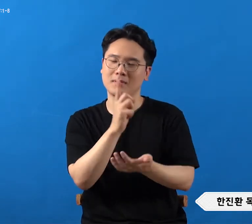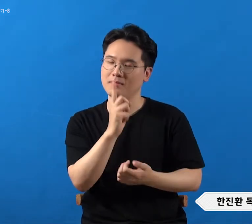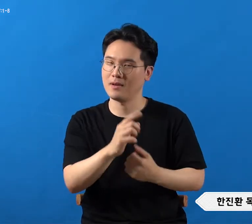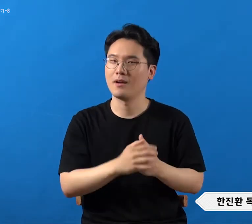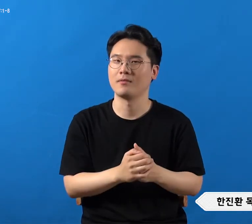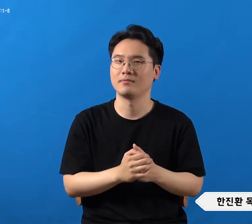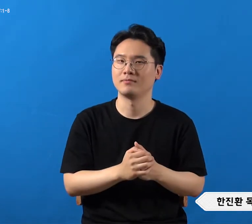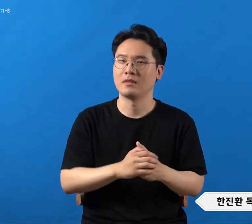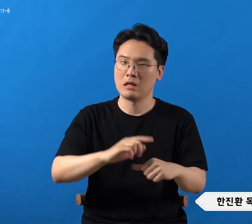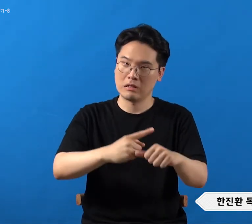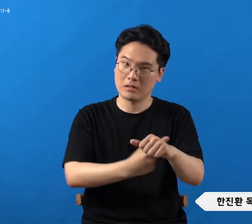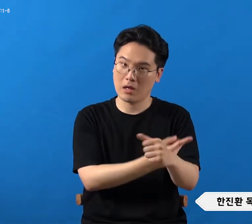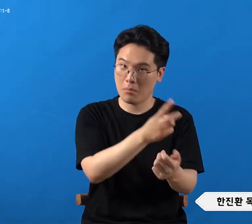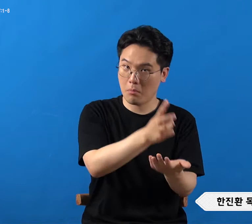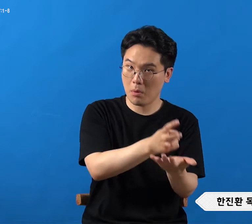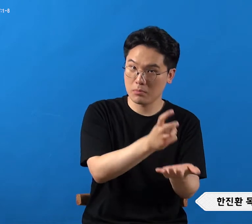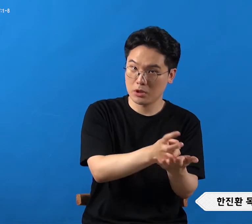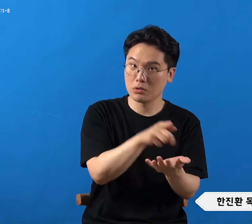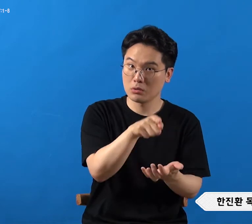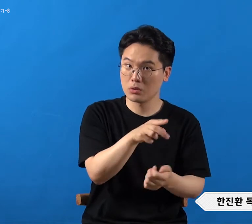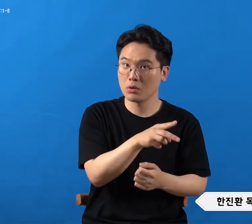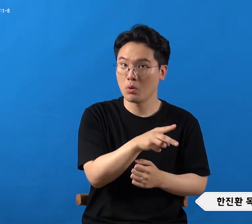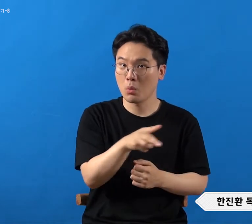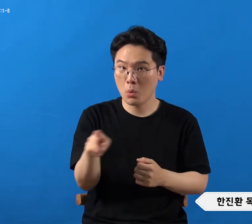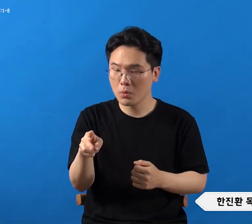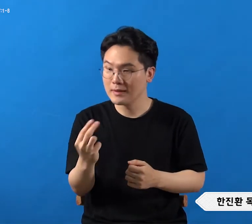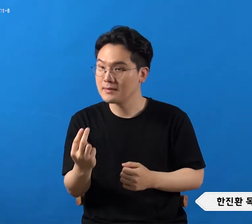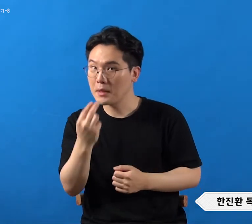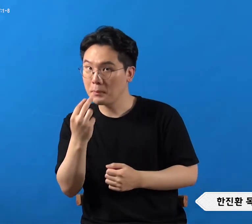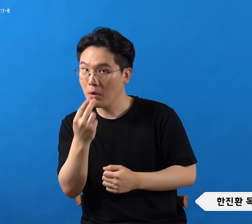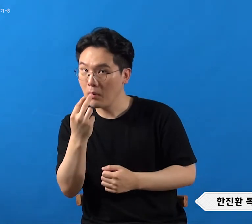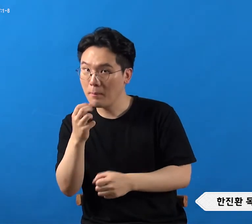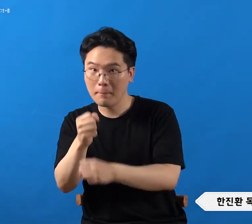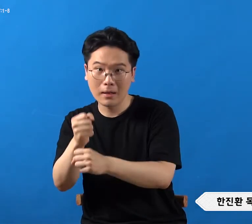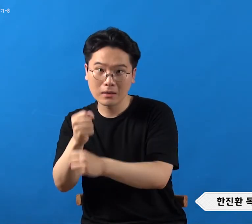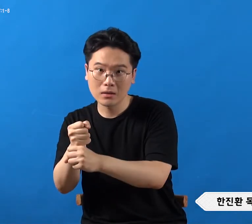자연의 법칙 자체가 생명을 만들어내는 것은 아닙니다.